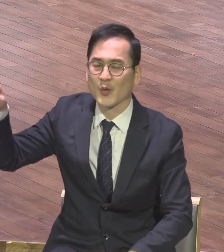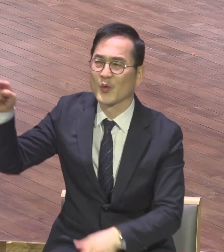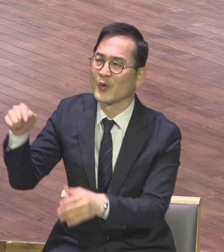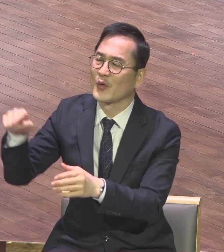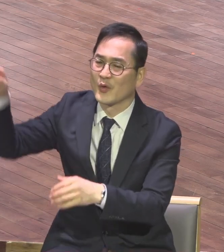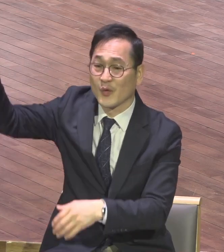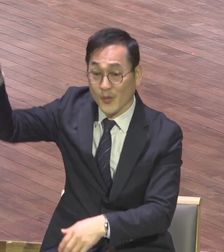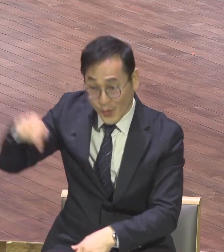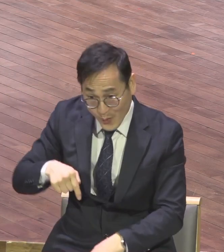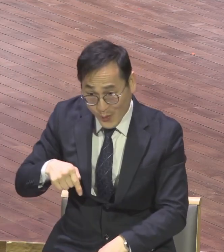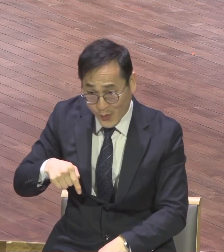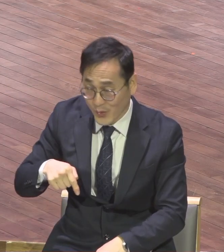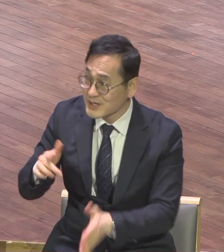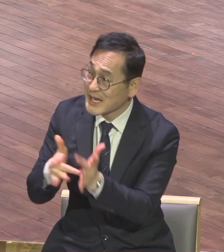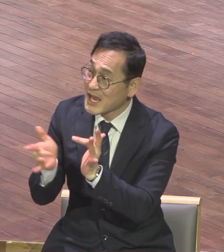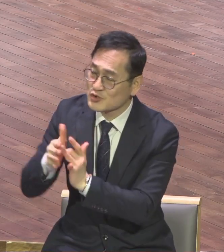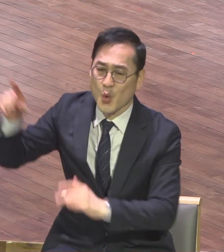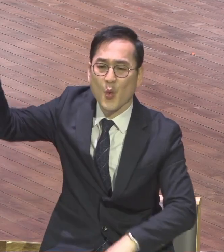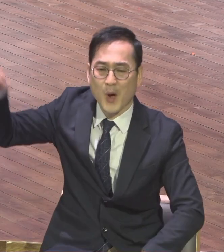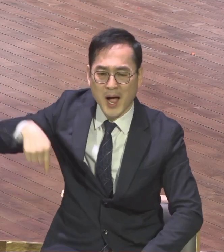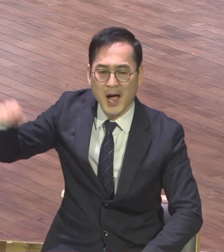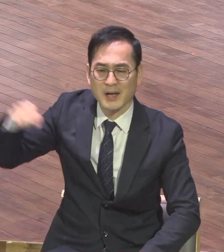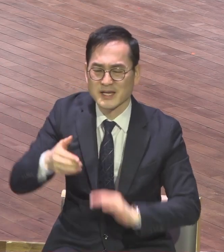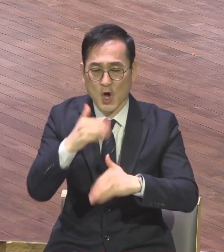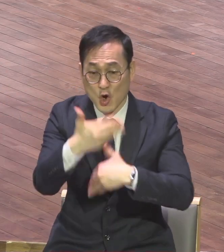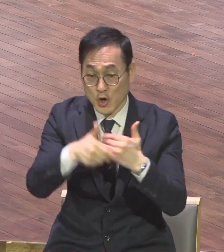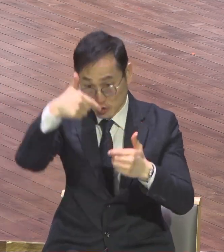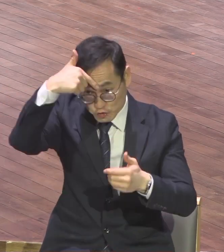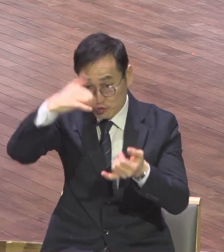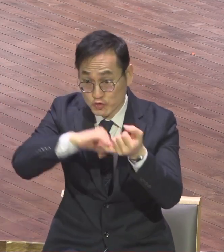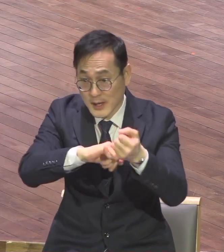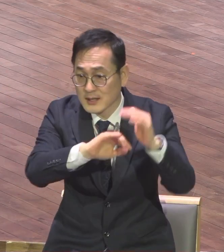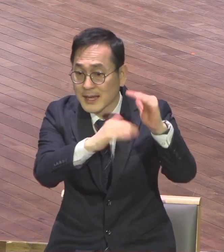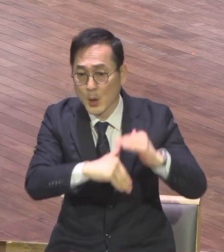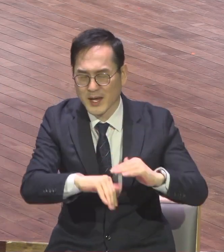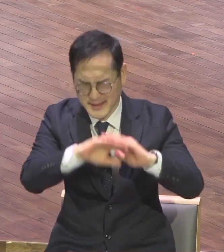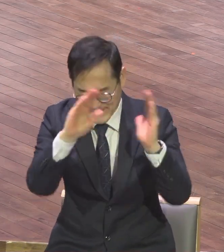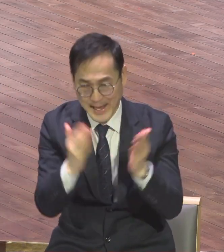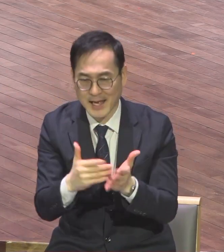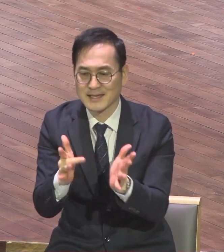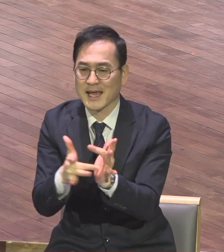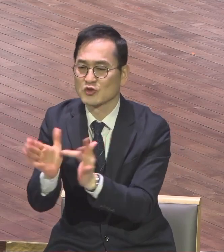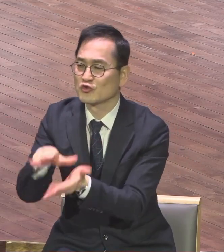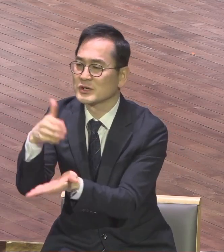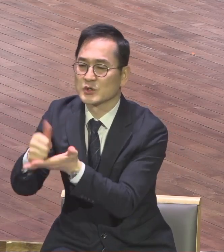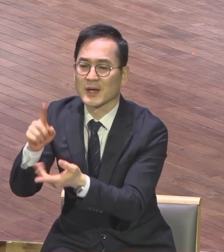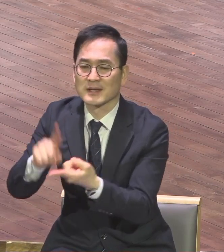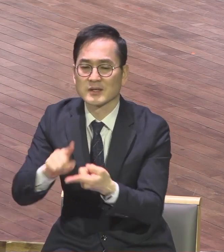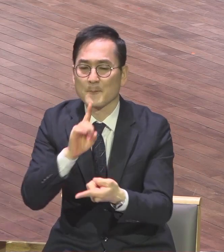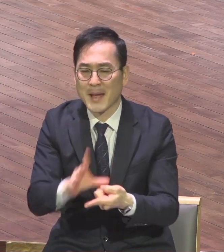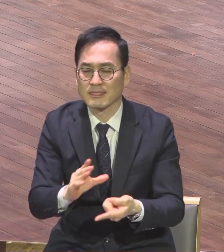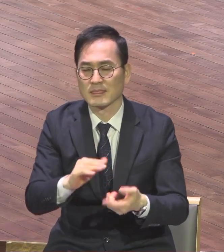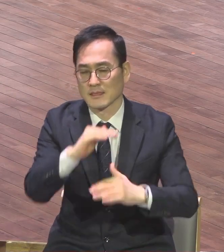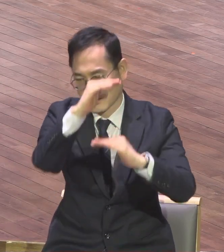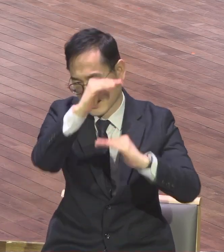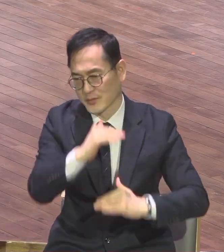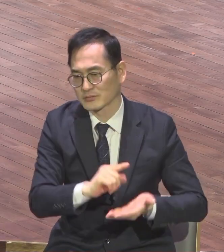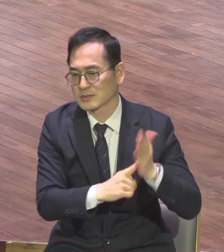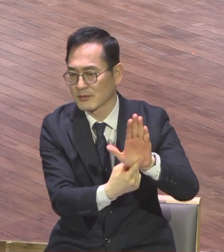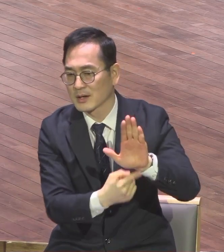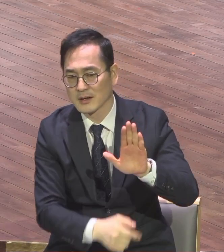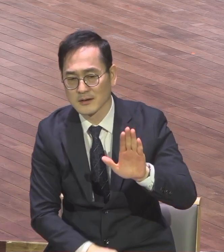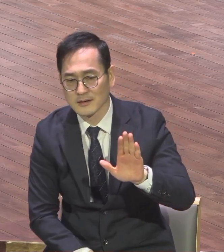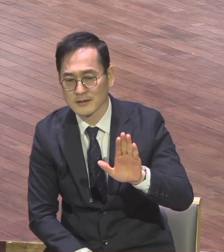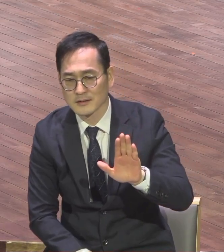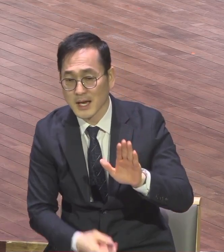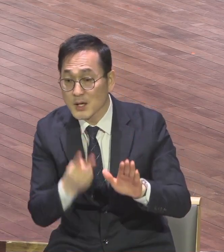이 땅에 오시는 그날이구나. 성경이 오직 그리스도만 말하고 있는 게 보이는 거죠. 요한복음 20장